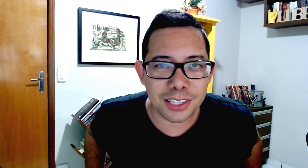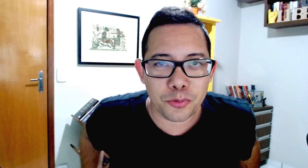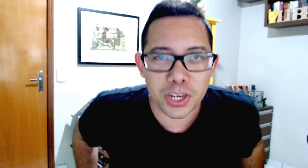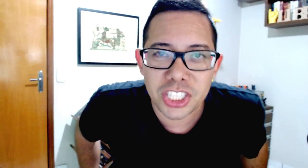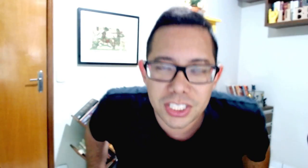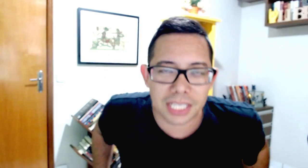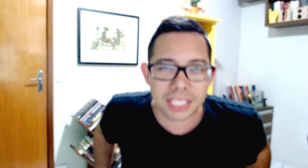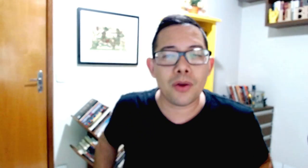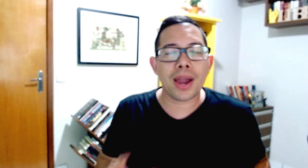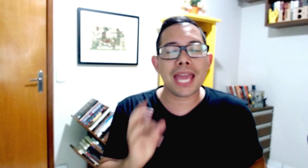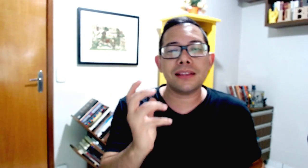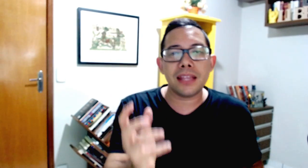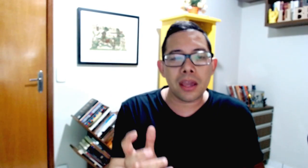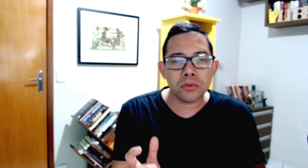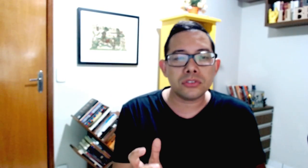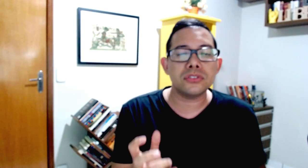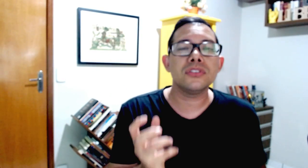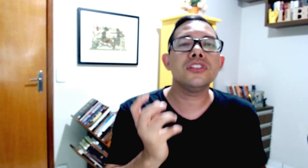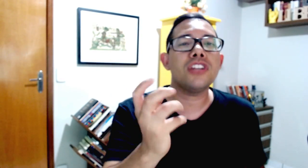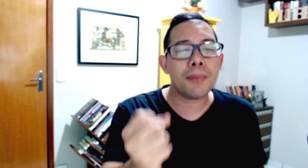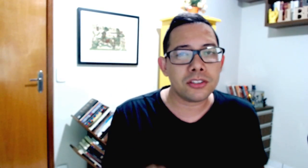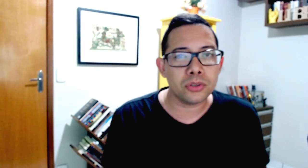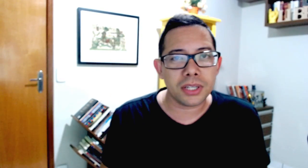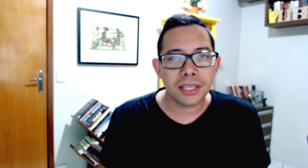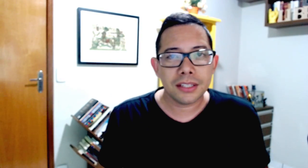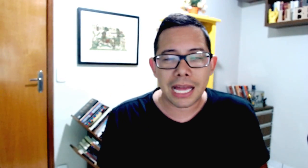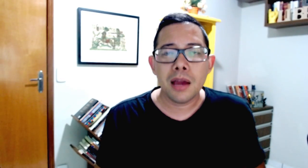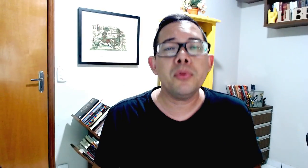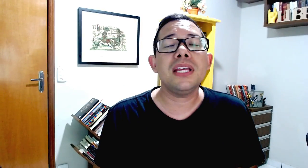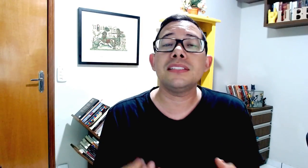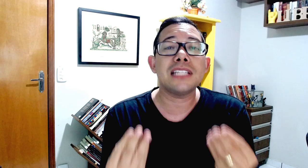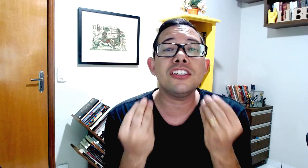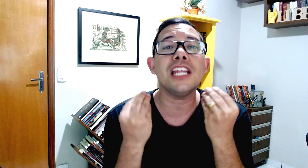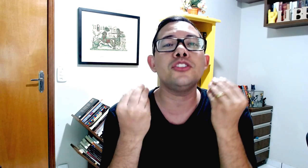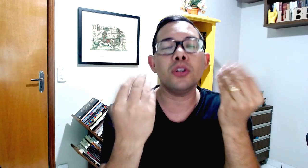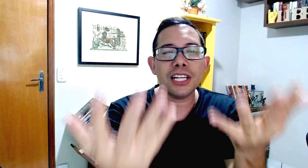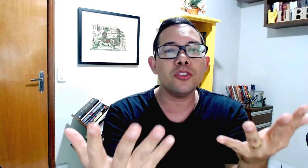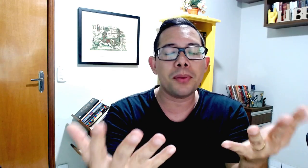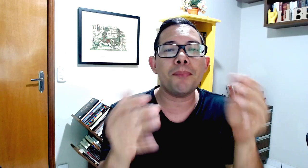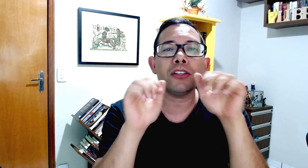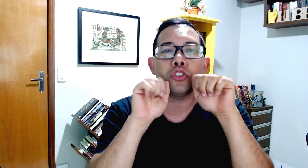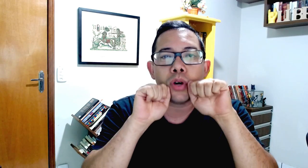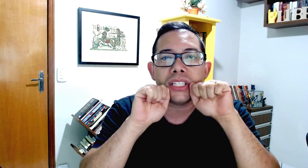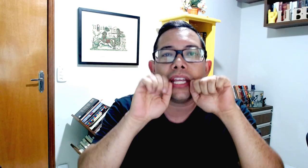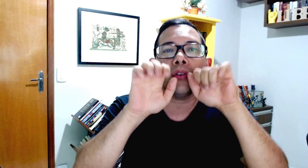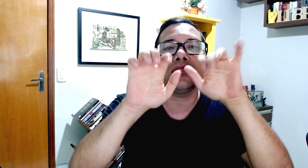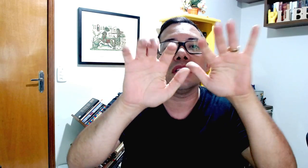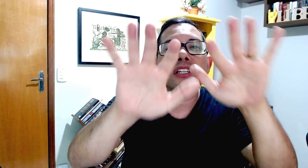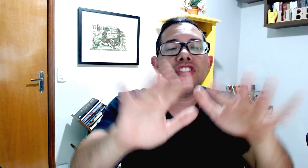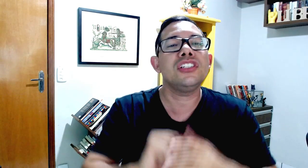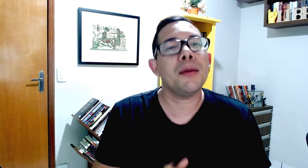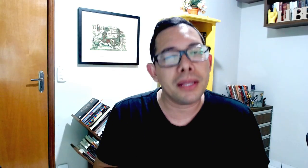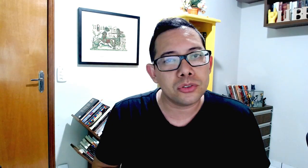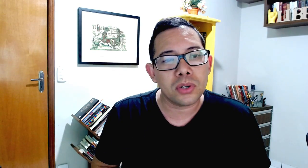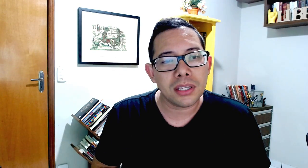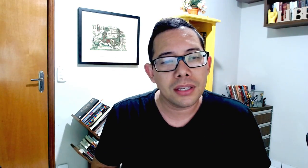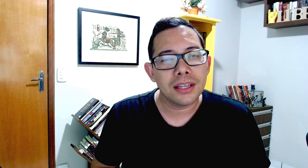frase que foi dito aqui ó é Deus te abençoe tá porque você está direcionando para a pessoa Deus te abençoe